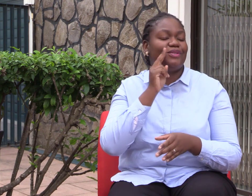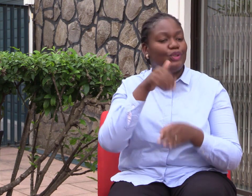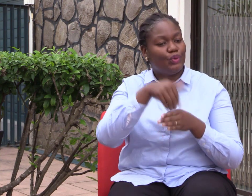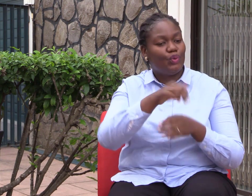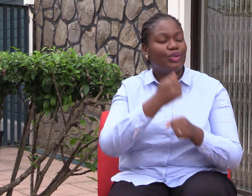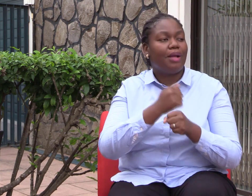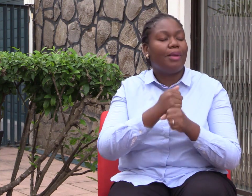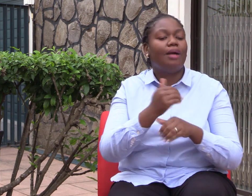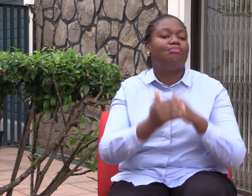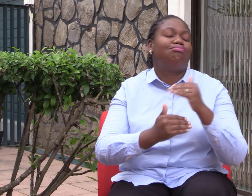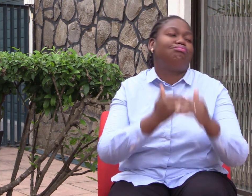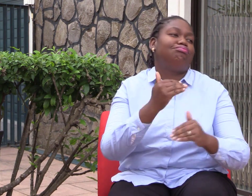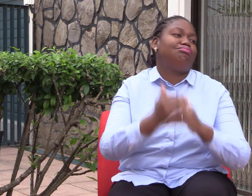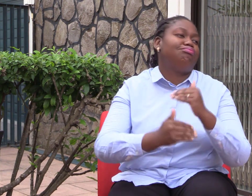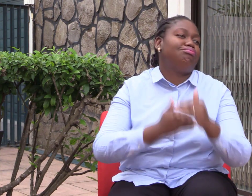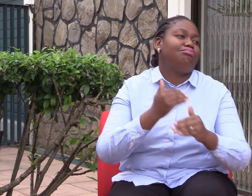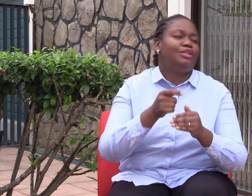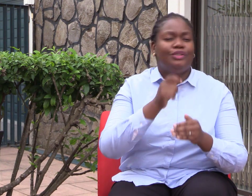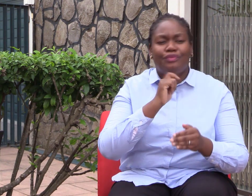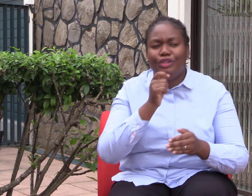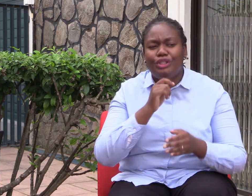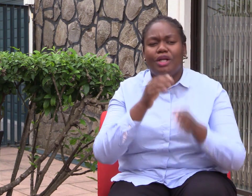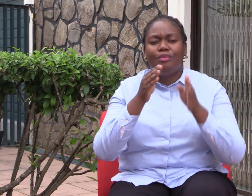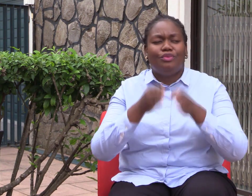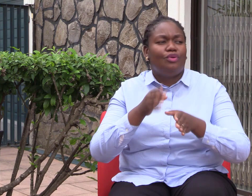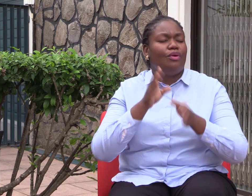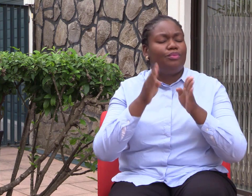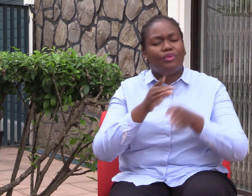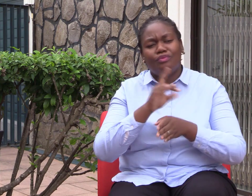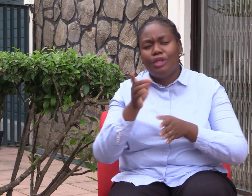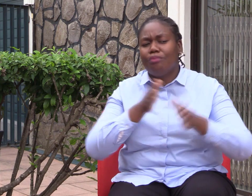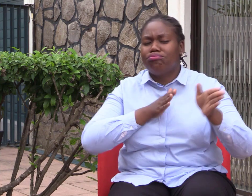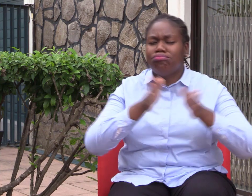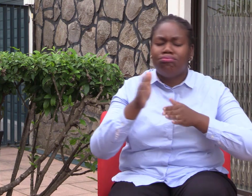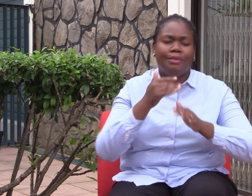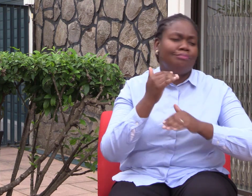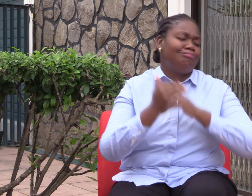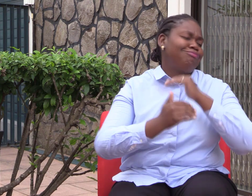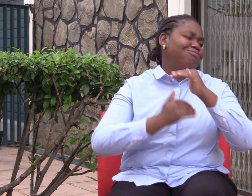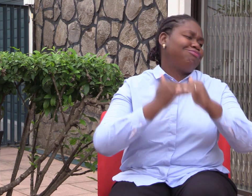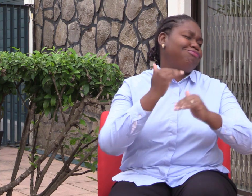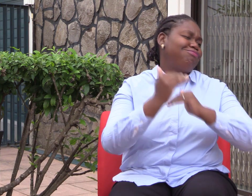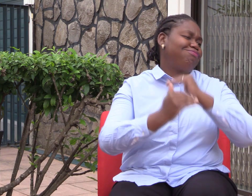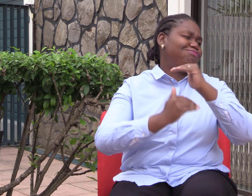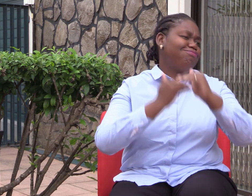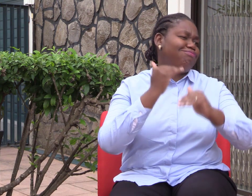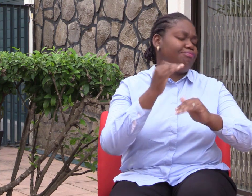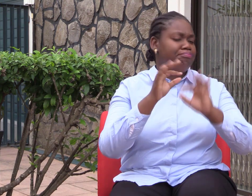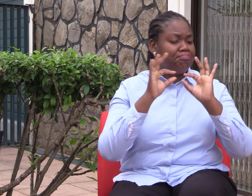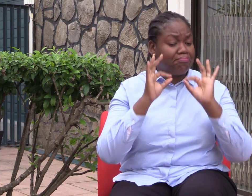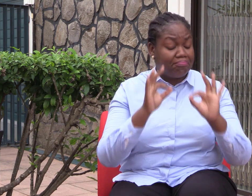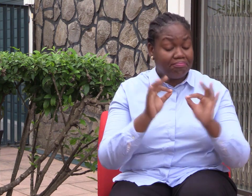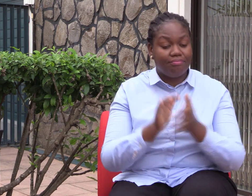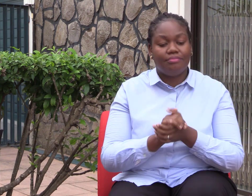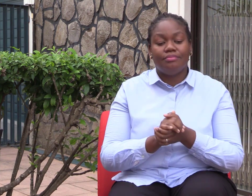e para trabalhar na TV Surdo. E de lá também fui formada durante 6 meses